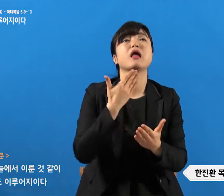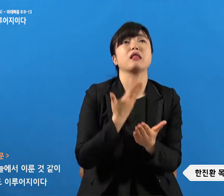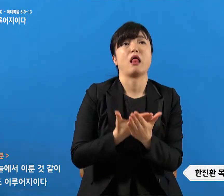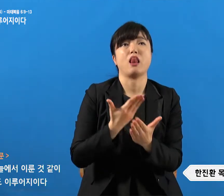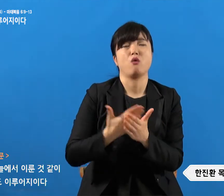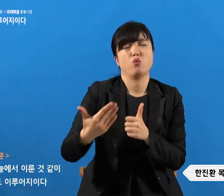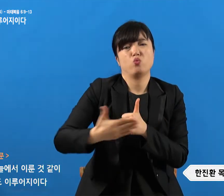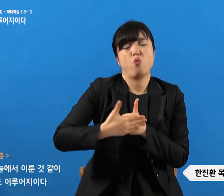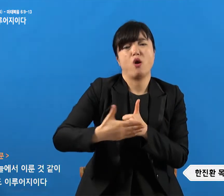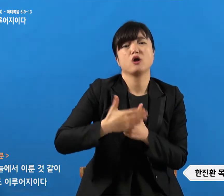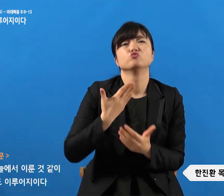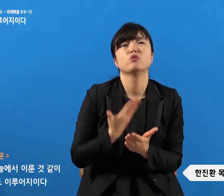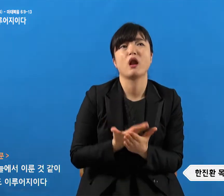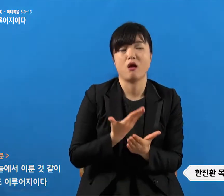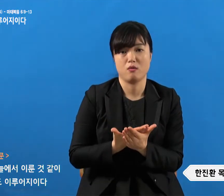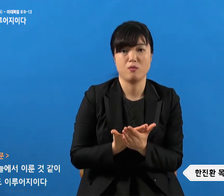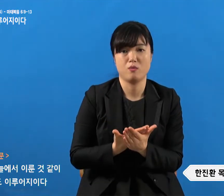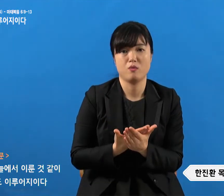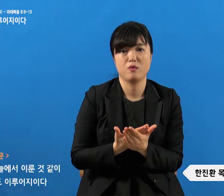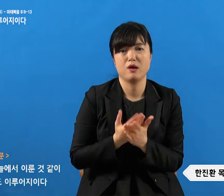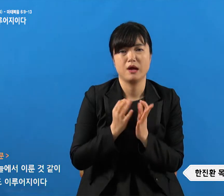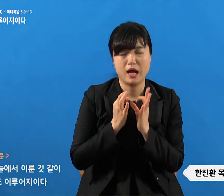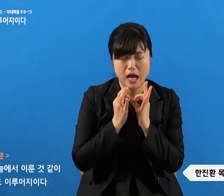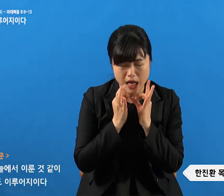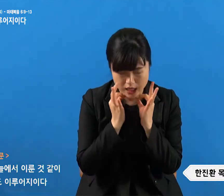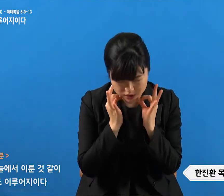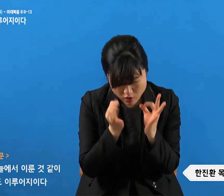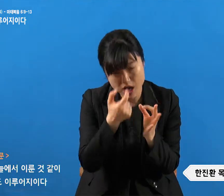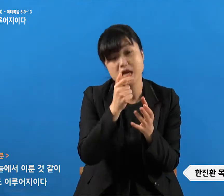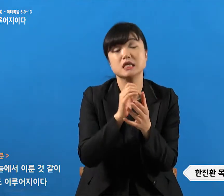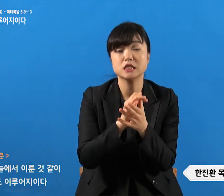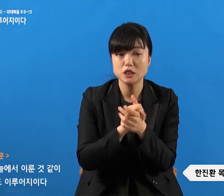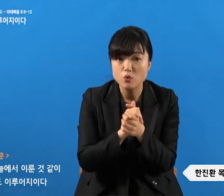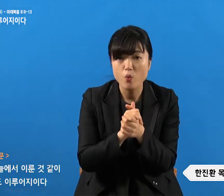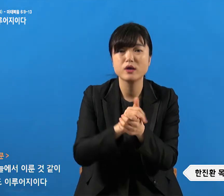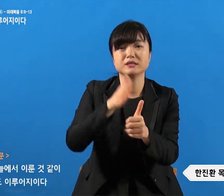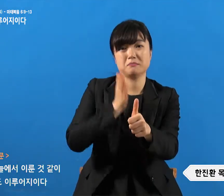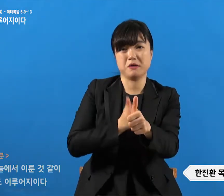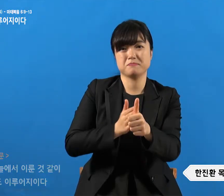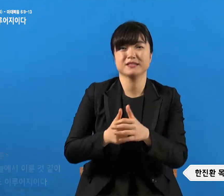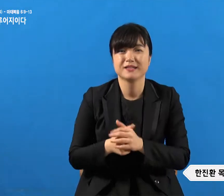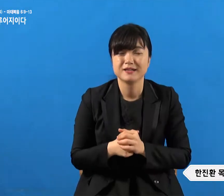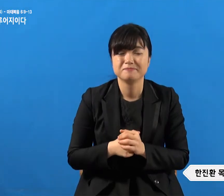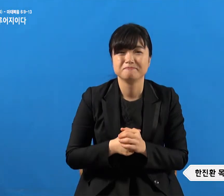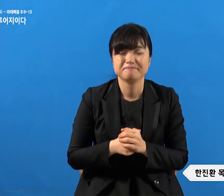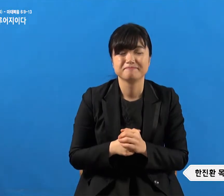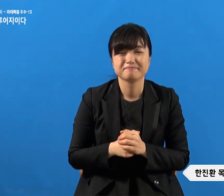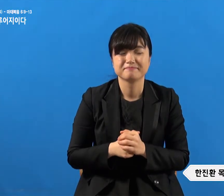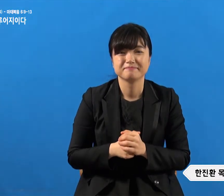있도록 도와주시옵소서, 그런 간절한 마음으로 기도를 하셔야 됩니다.